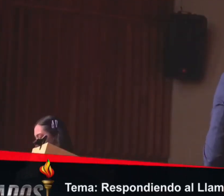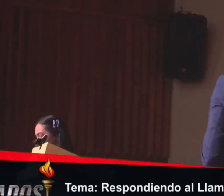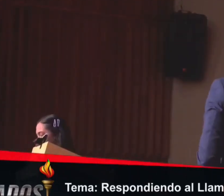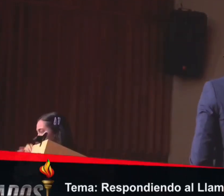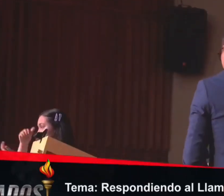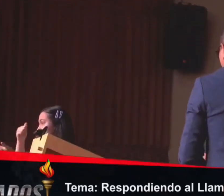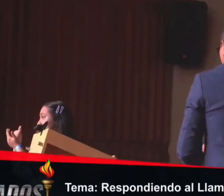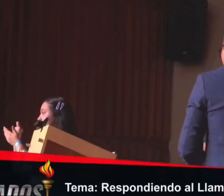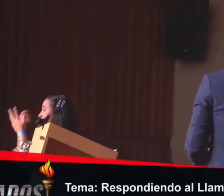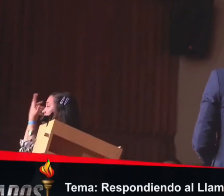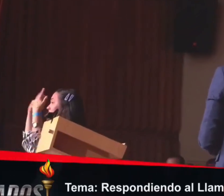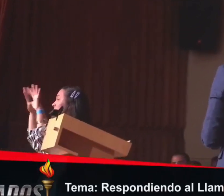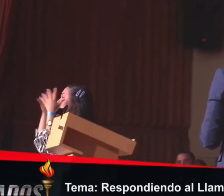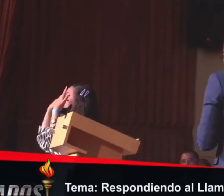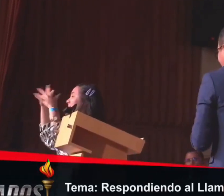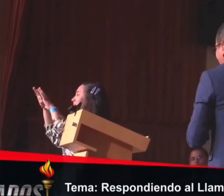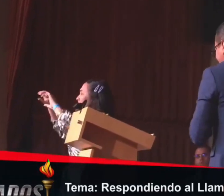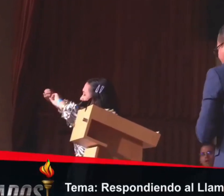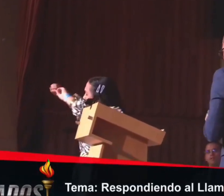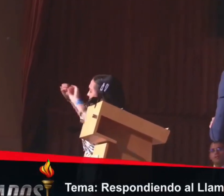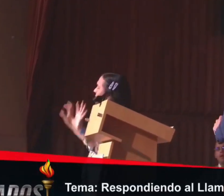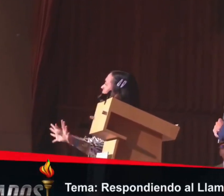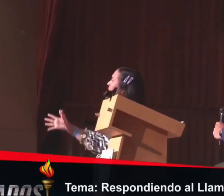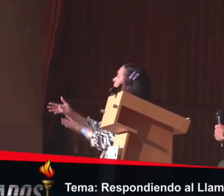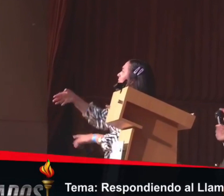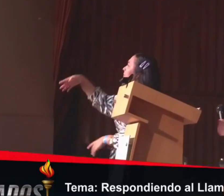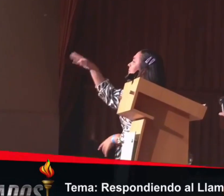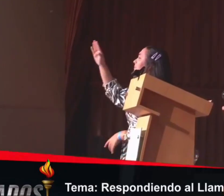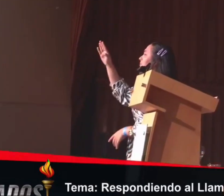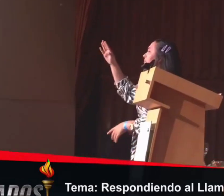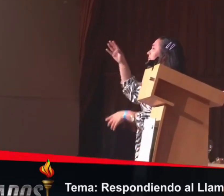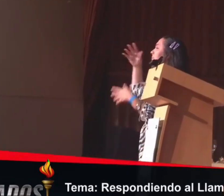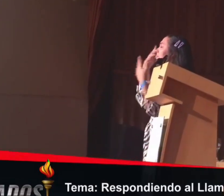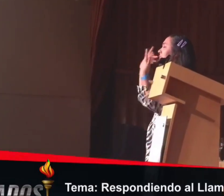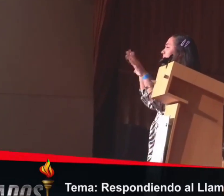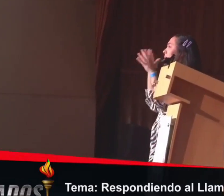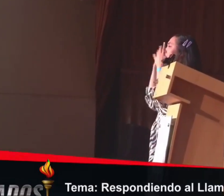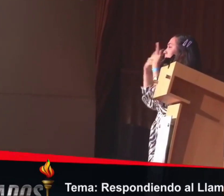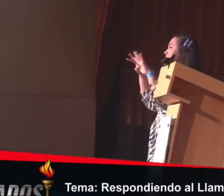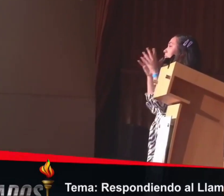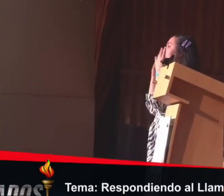Amén. Alguien diga gloria al Señor.